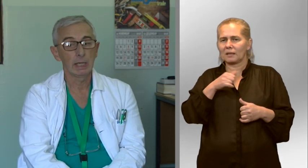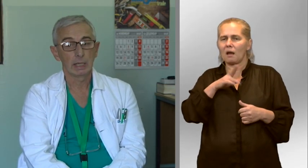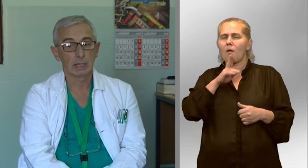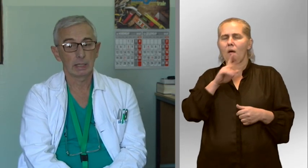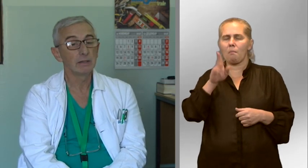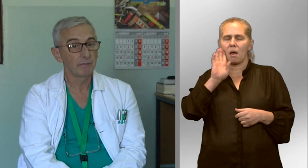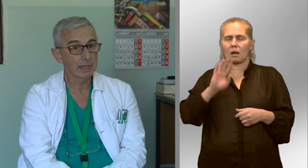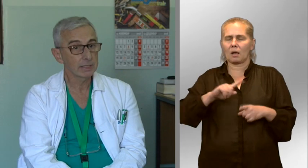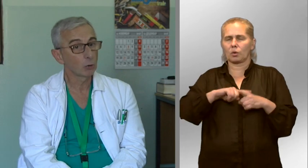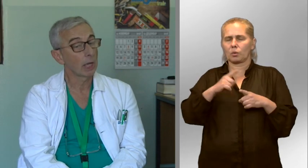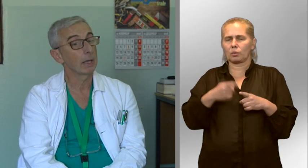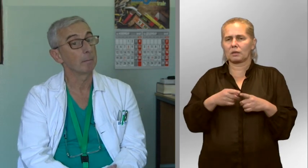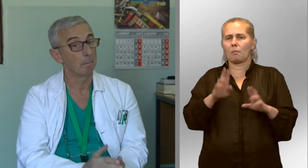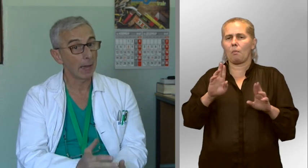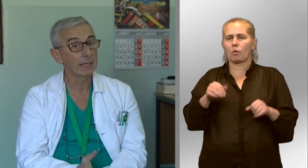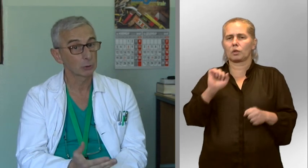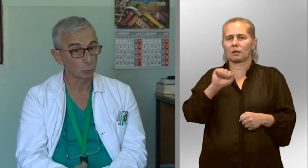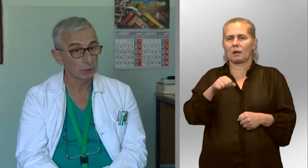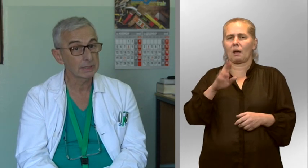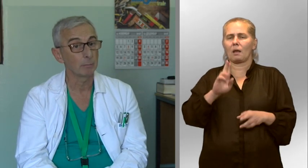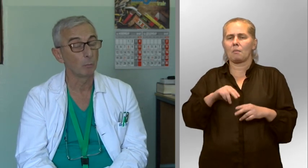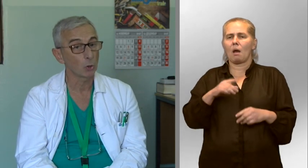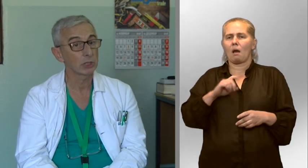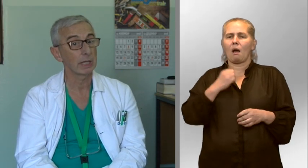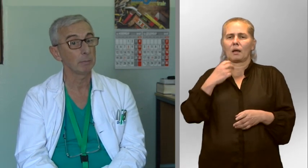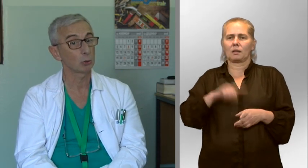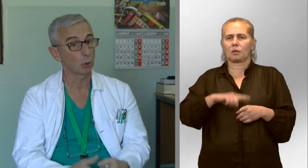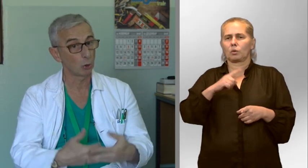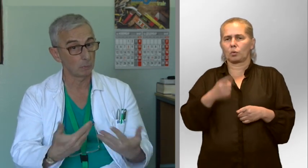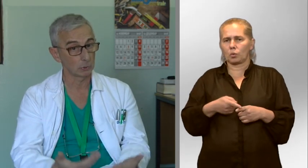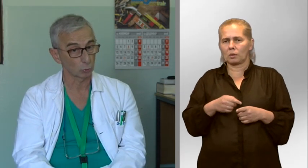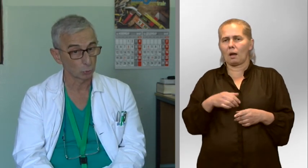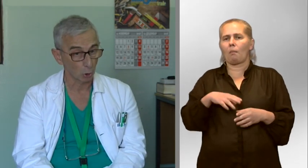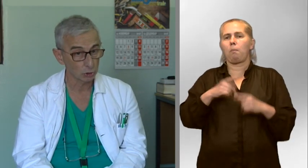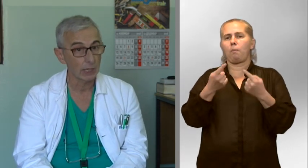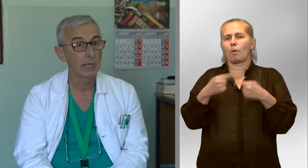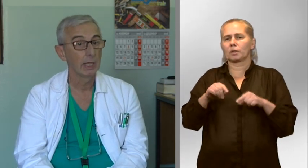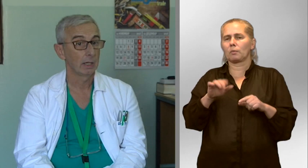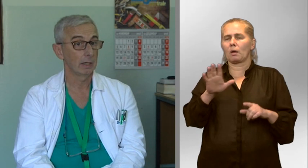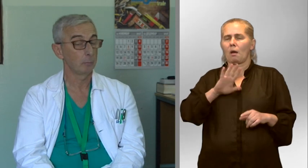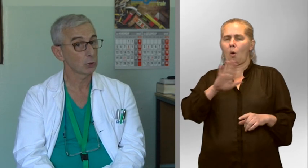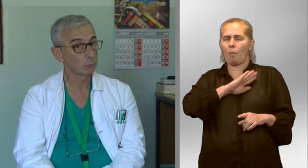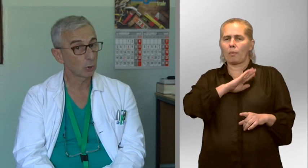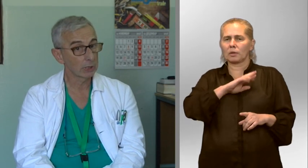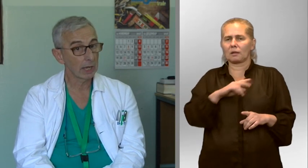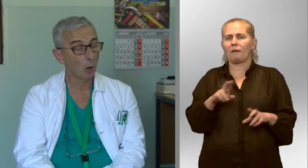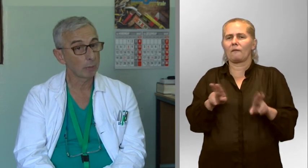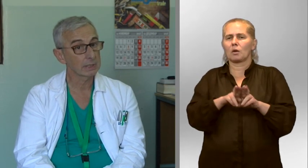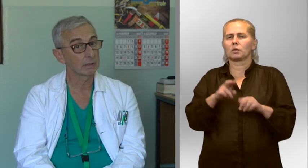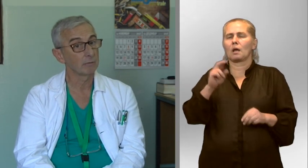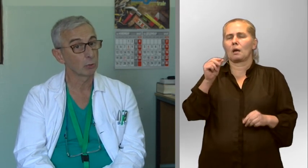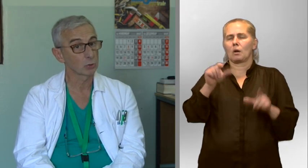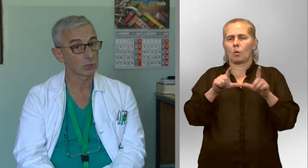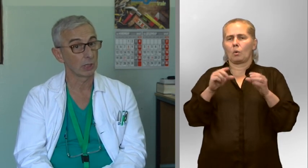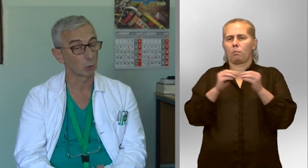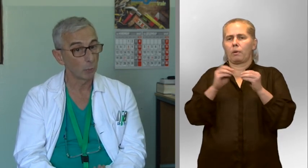određene infekcije koje majka, trudnica, može da ima tokom trudnoće. Posebno je